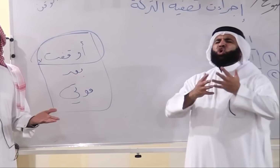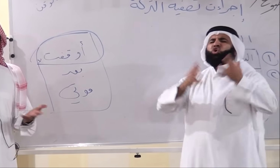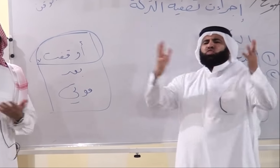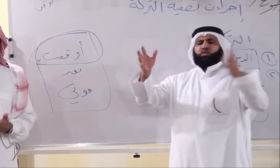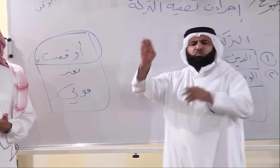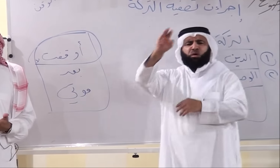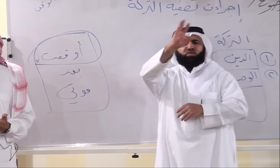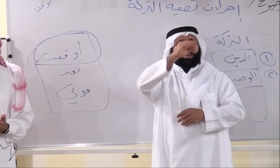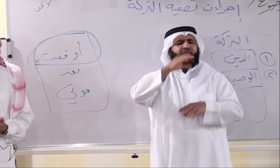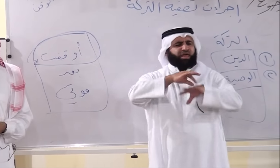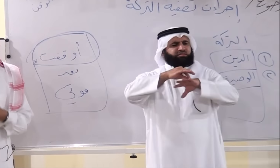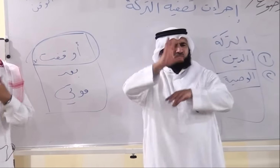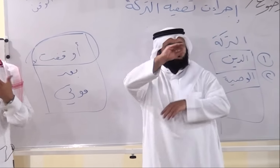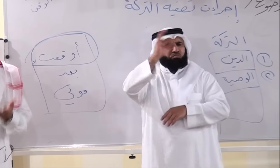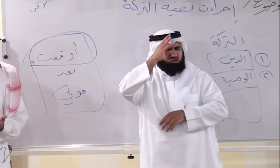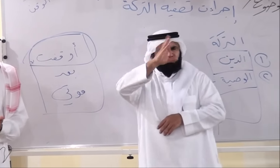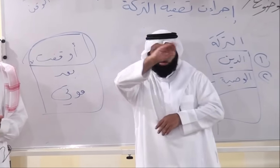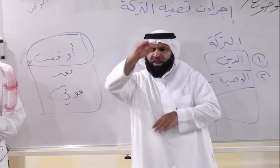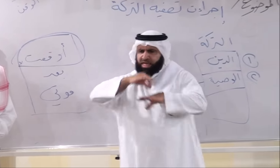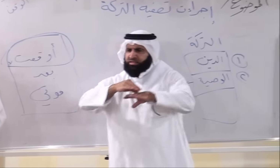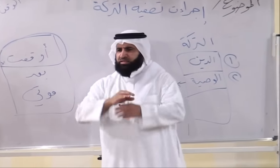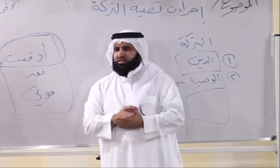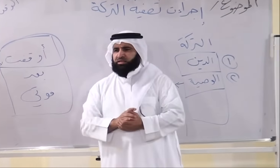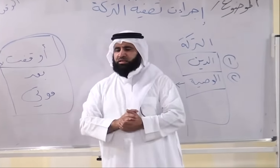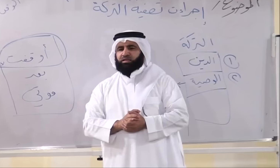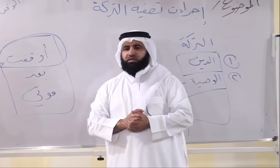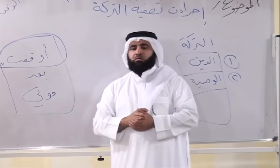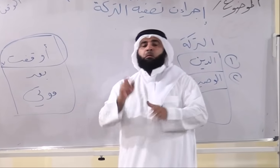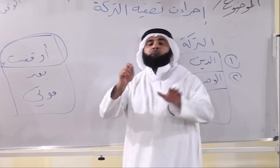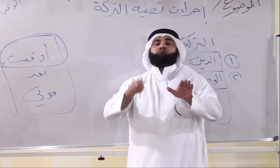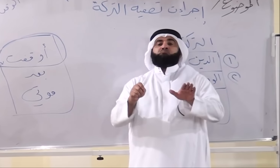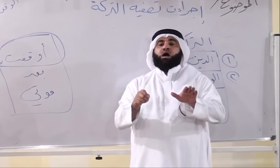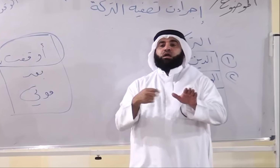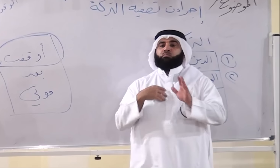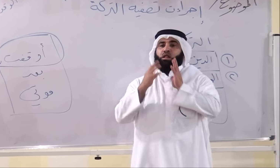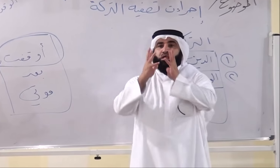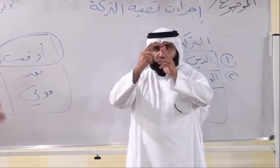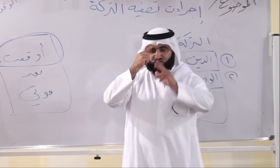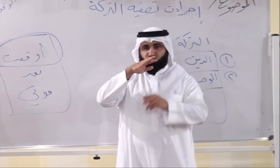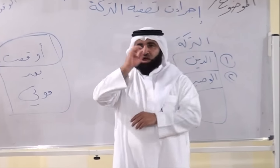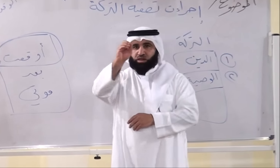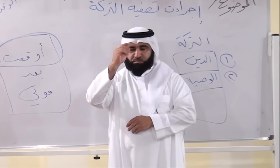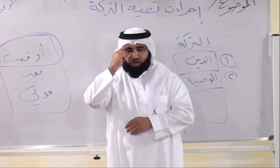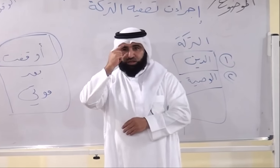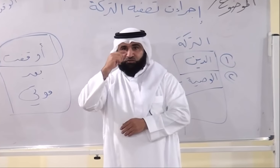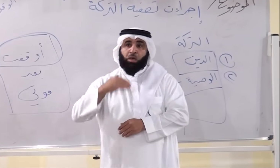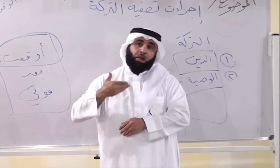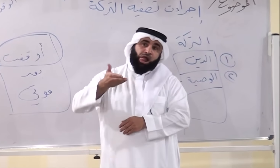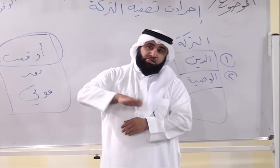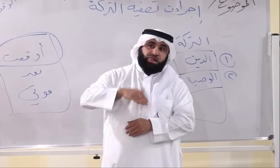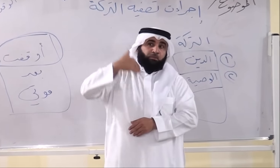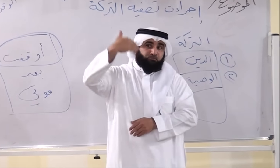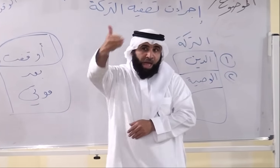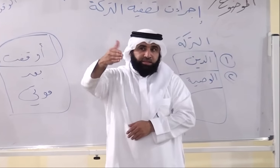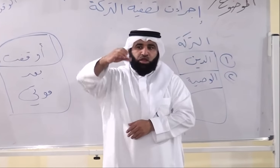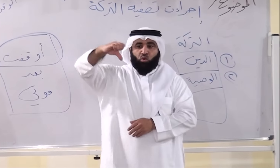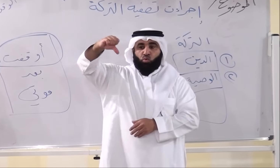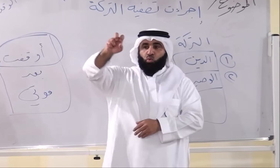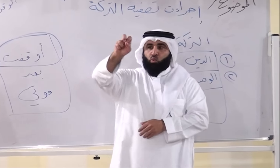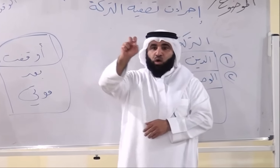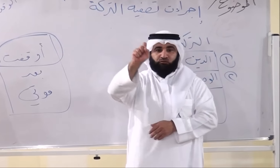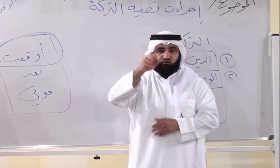يقولون أوقفت بعد موتي. فيسألها القاضي يقول أنت الآن أوقفت